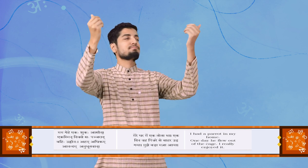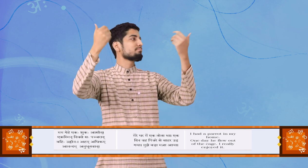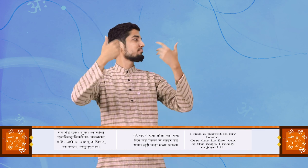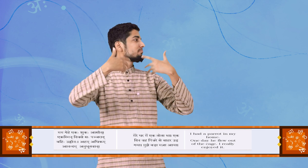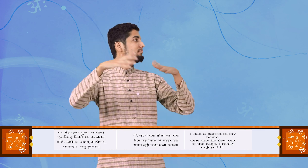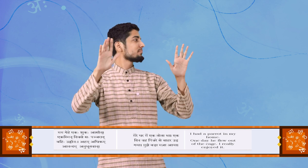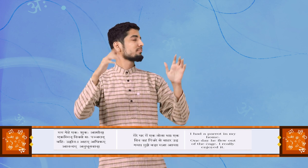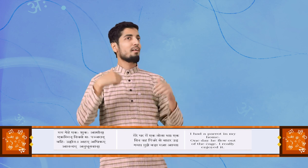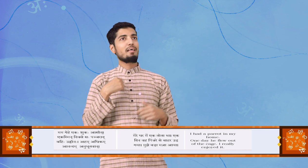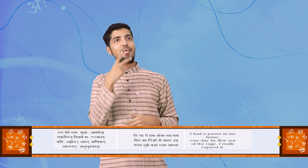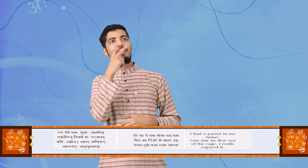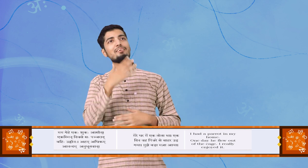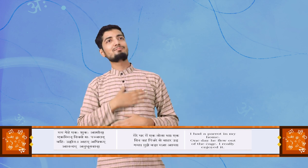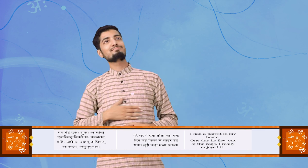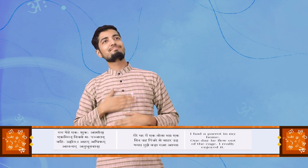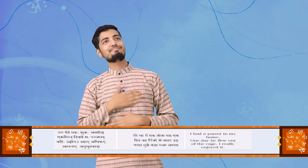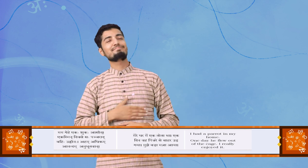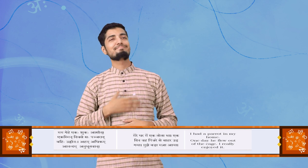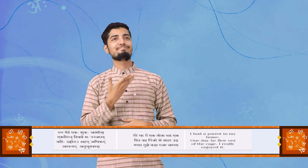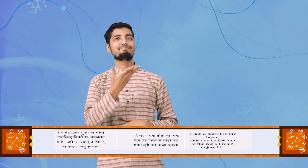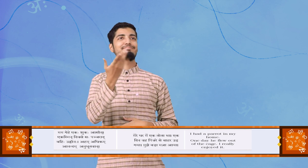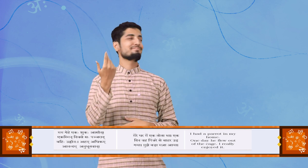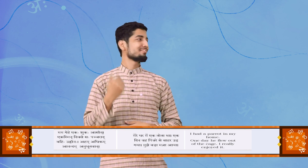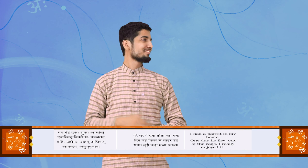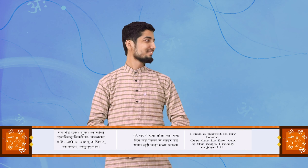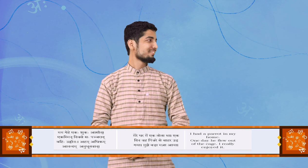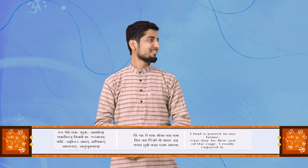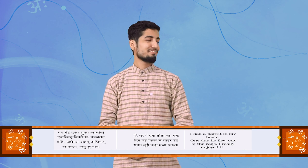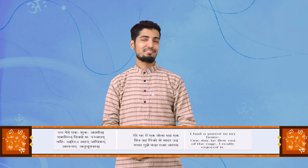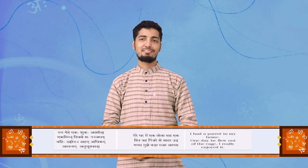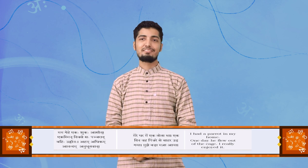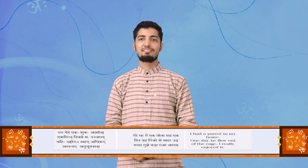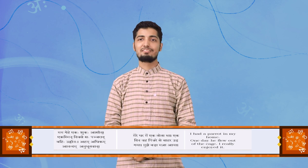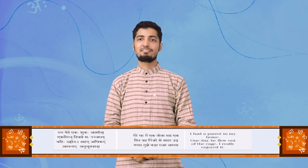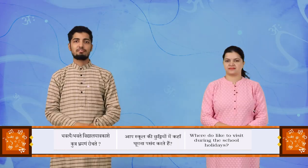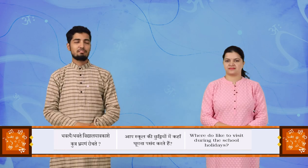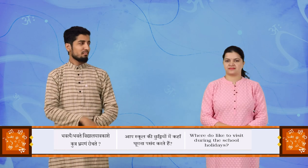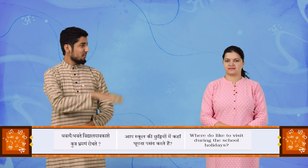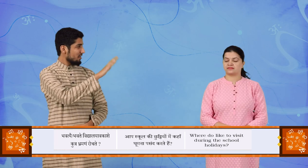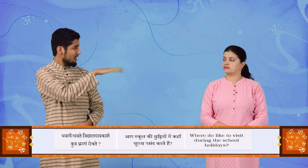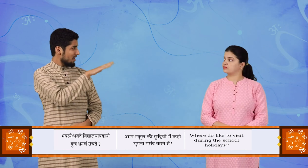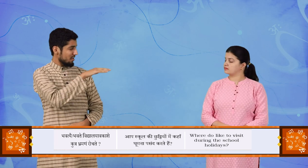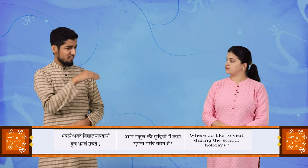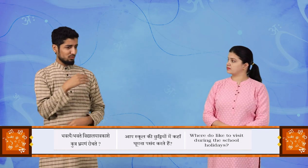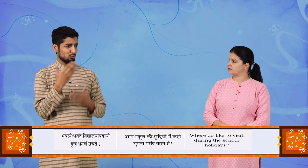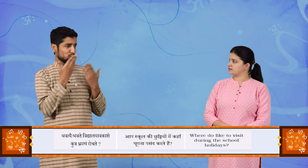19th हम अधिकतम आनंदम अनुभव है जो भक्त